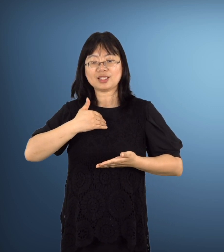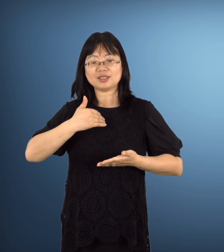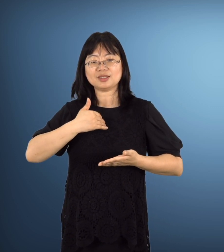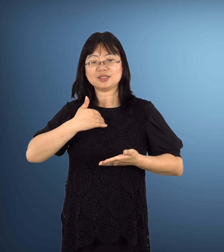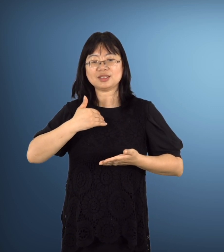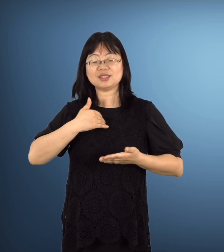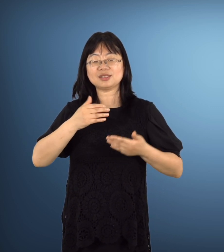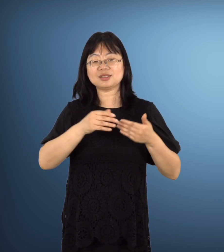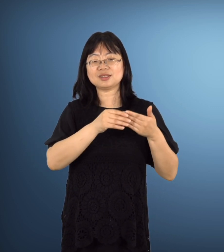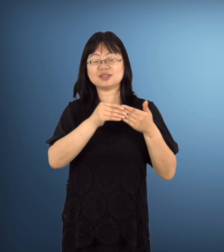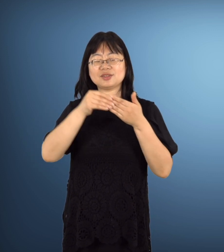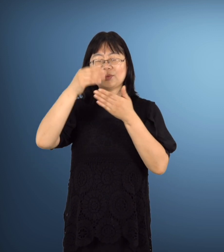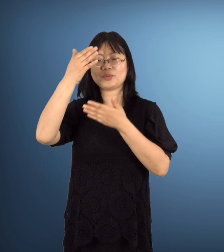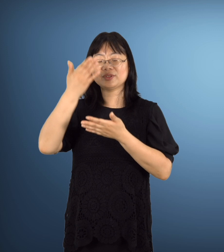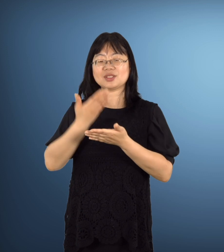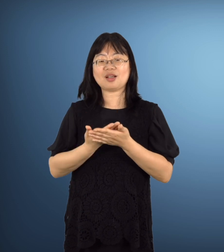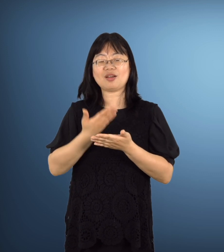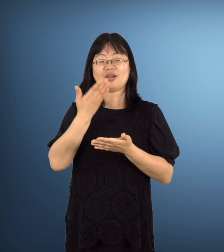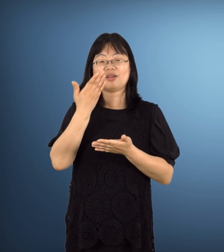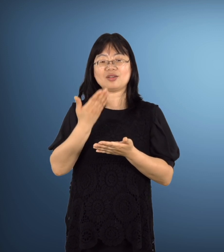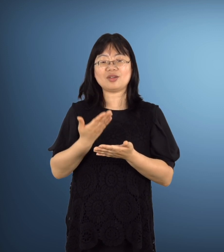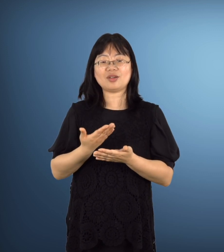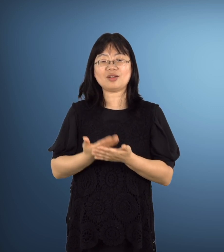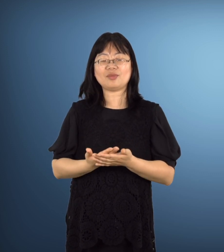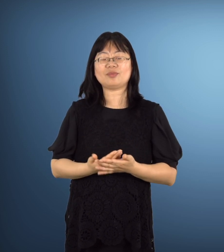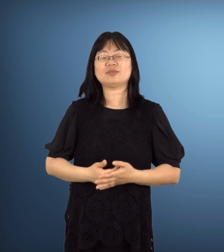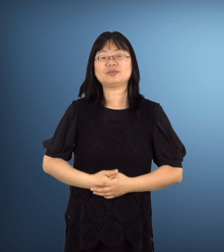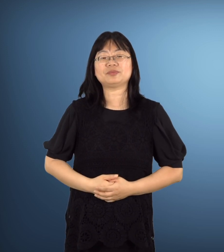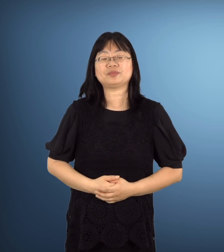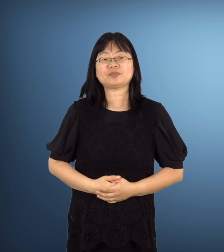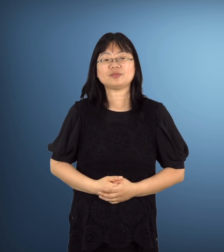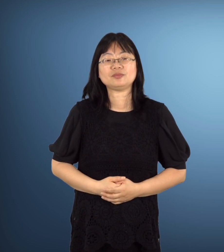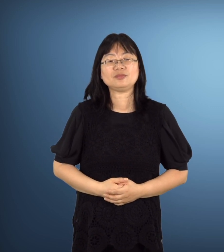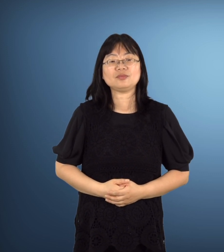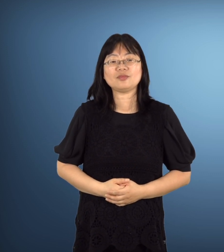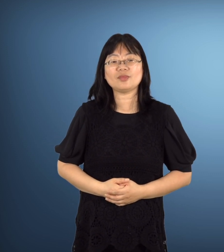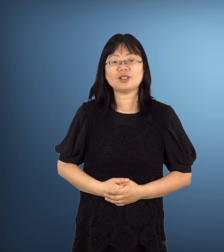주님 나를 이끄소서.